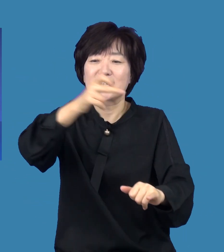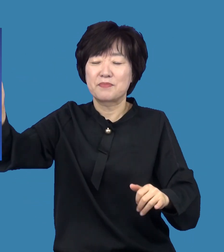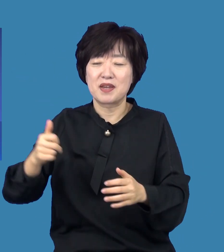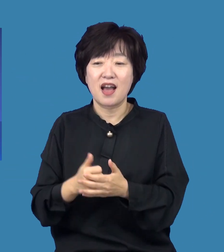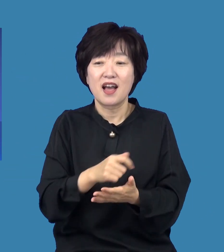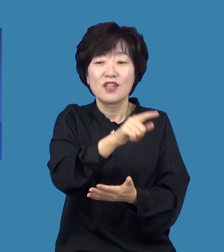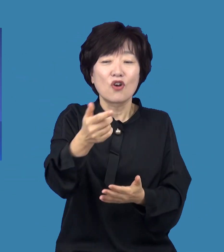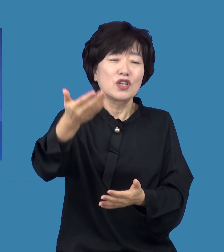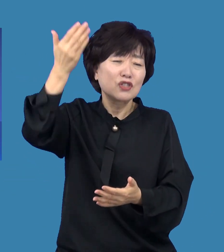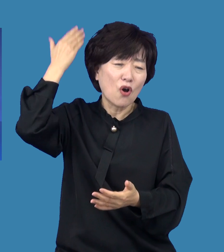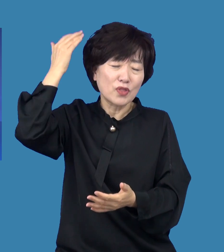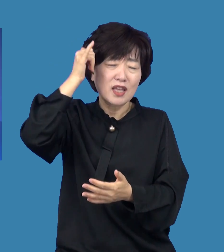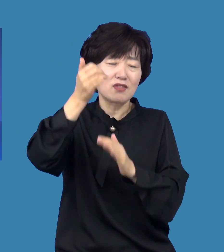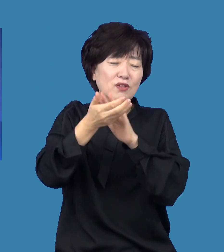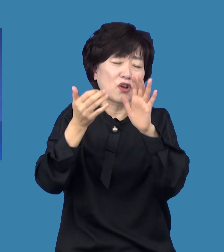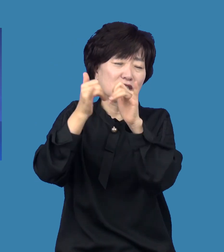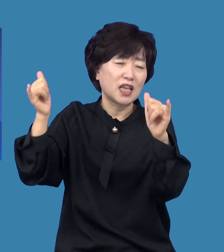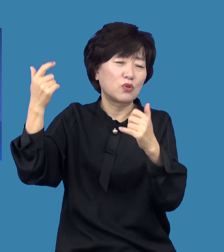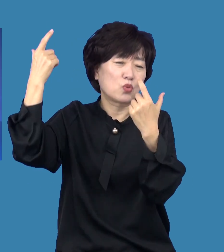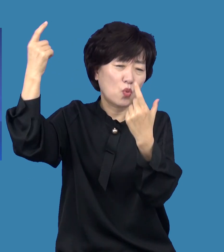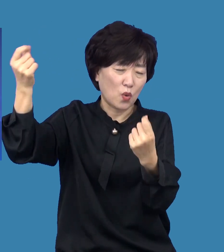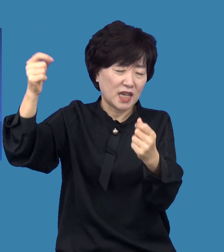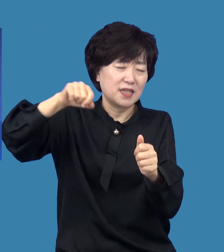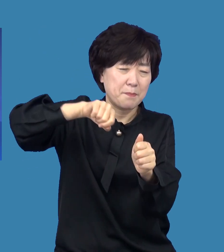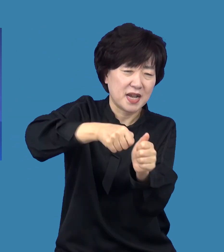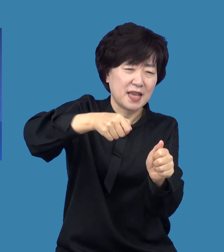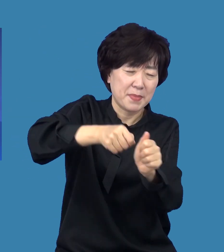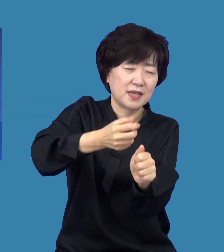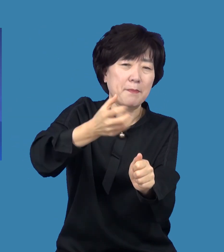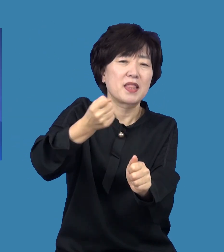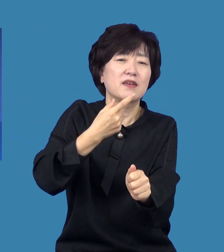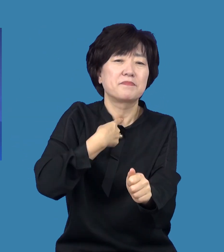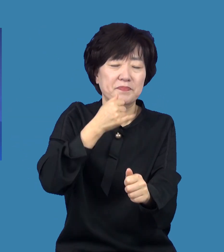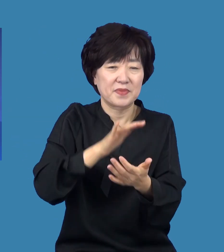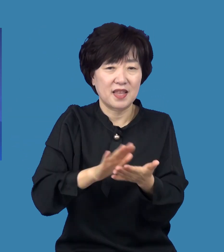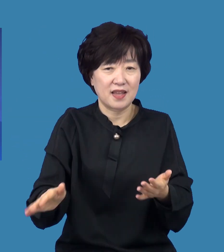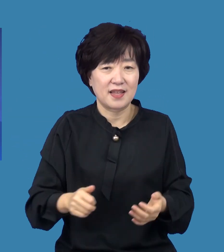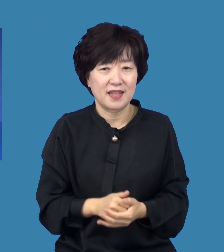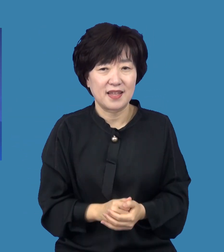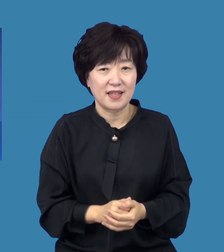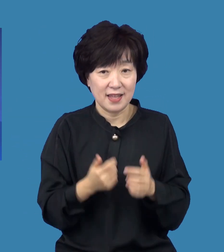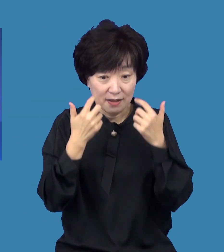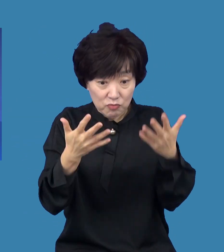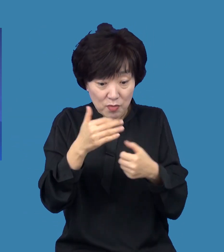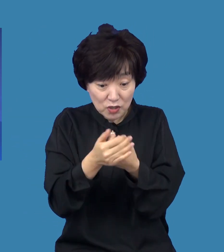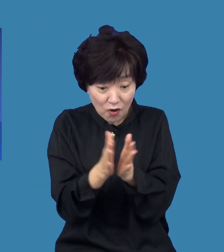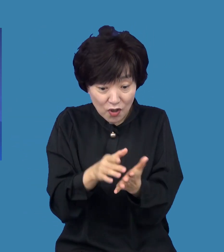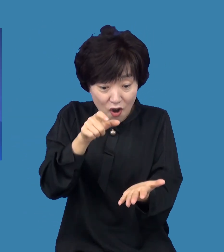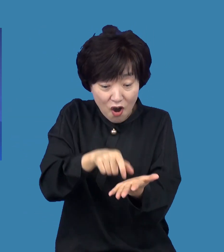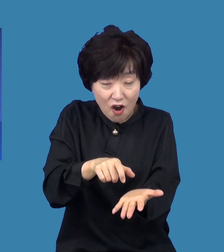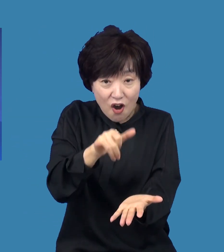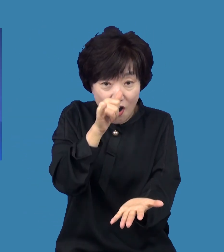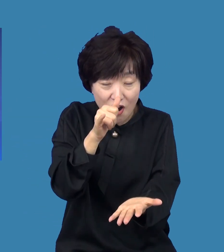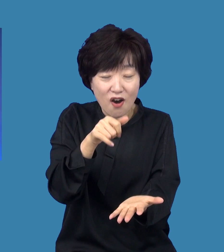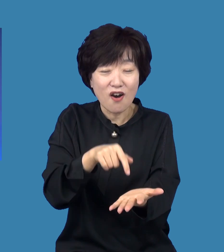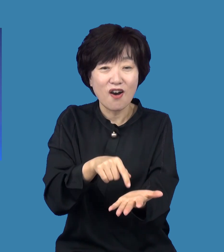전에 있던 선지자들도 이같이 박해하였느니라. 여러분, 분명히 성경이 뭐라고 못 박아서 얘기하냐면